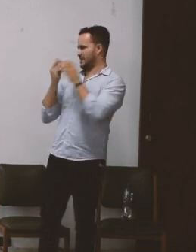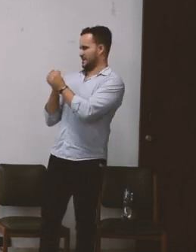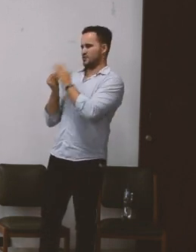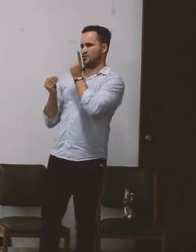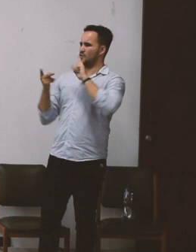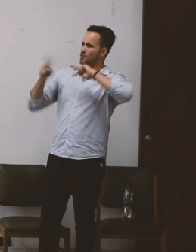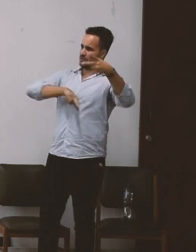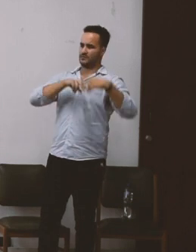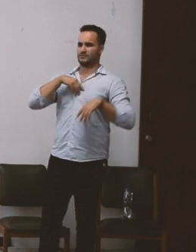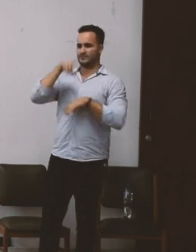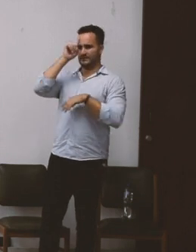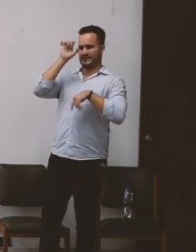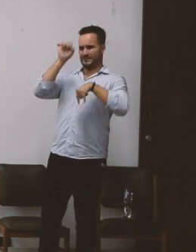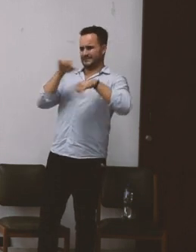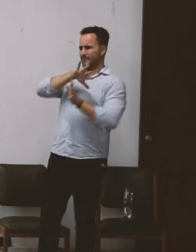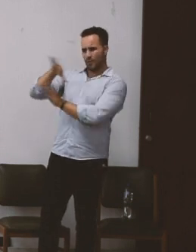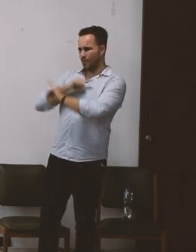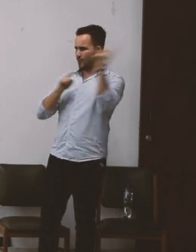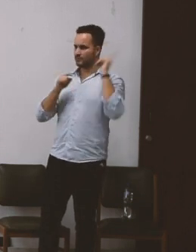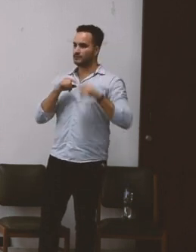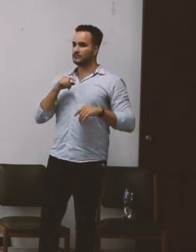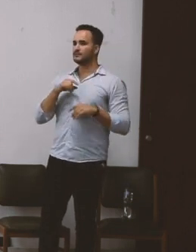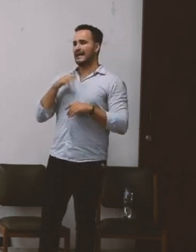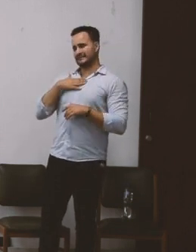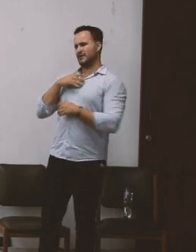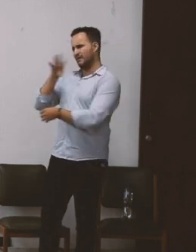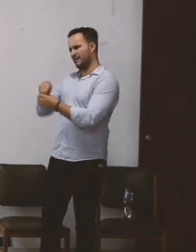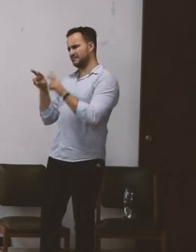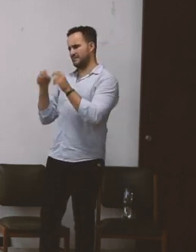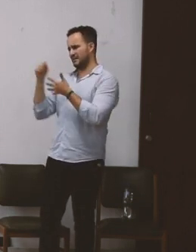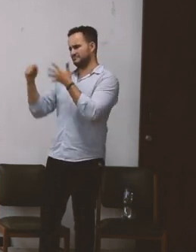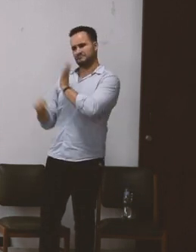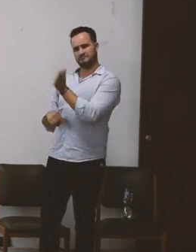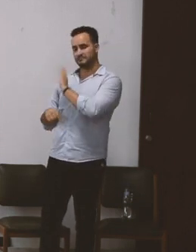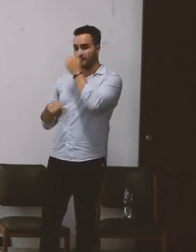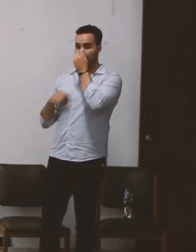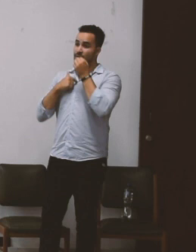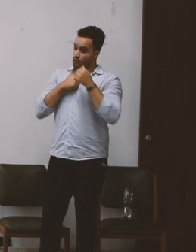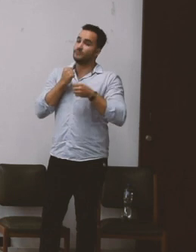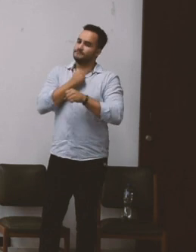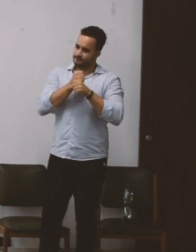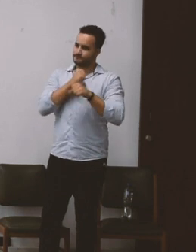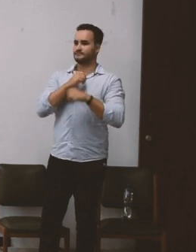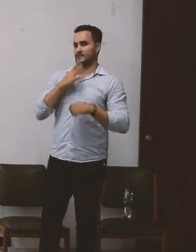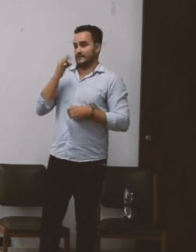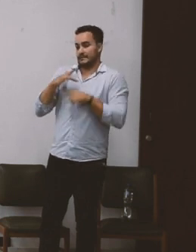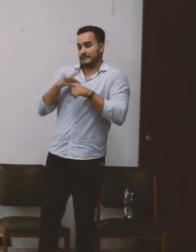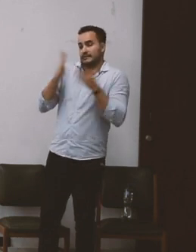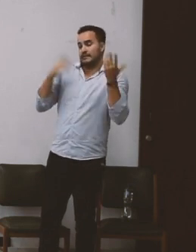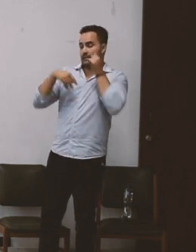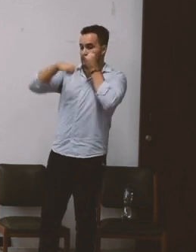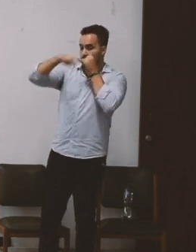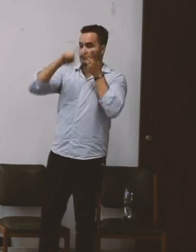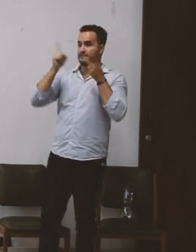inclusivas. A partir de esas tres singularidades intento participar en los procesos de articulación. Hablo como padre, antropólogo